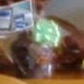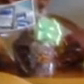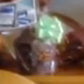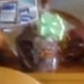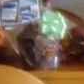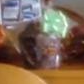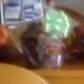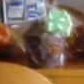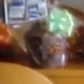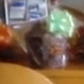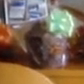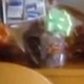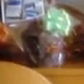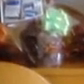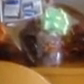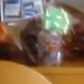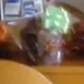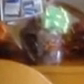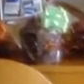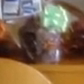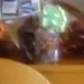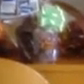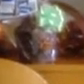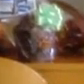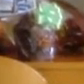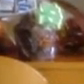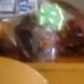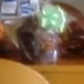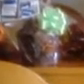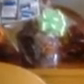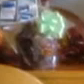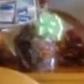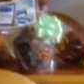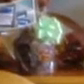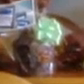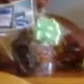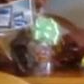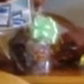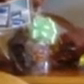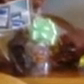corazón que aroma de papeles, letra por letra, es